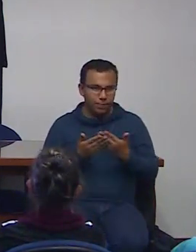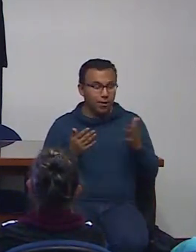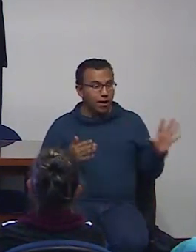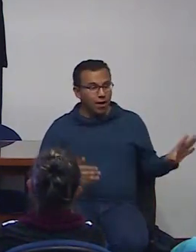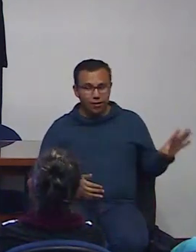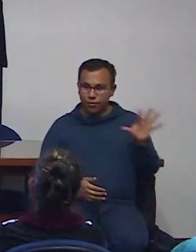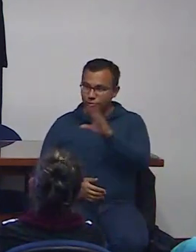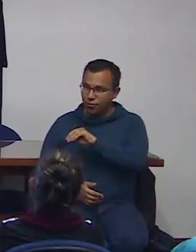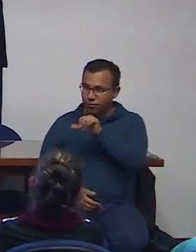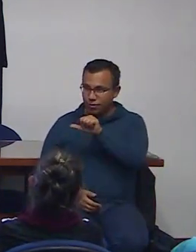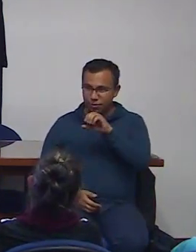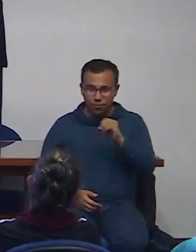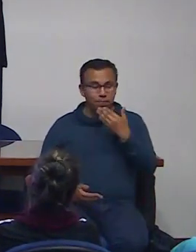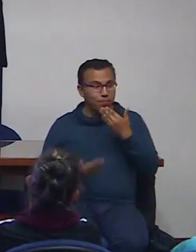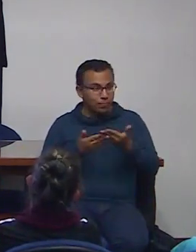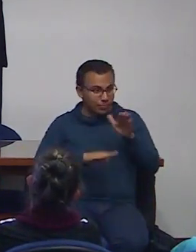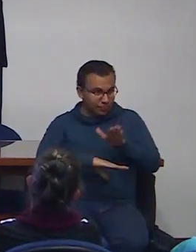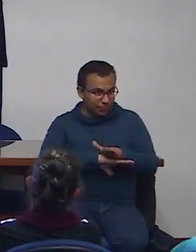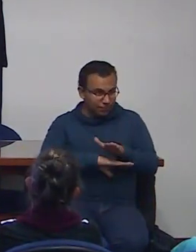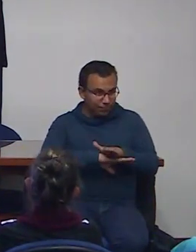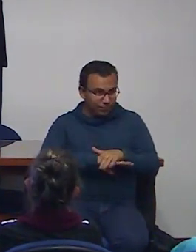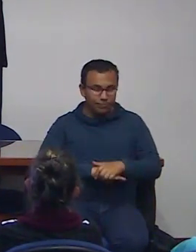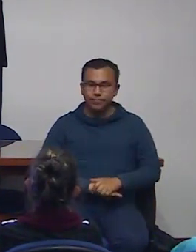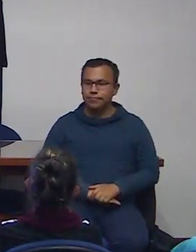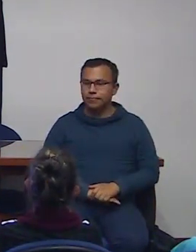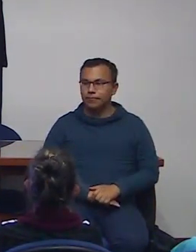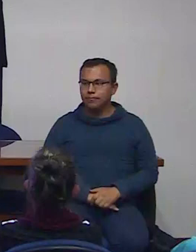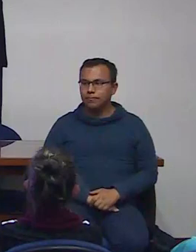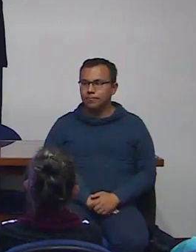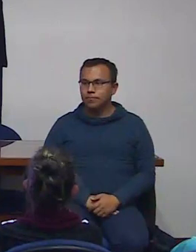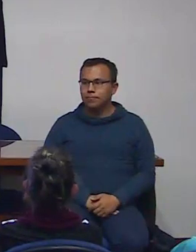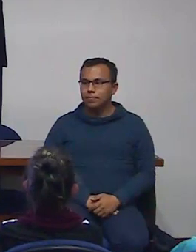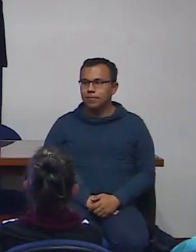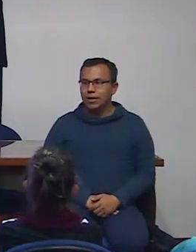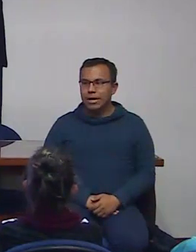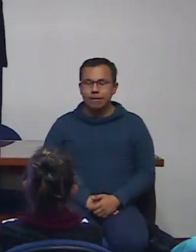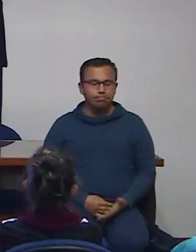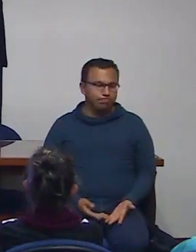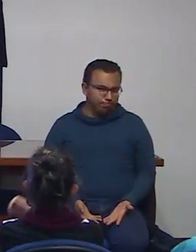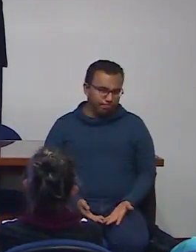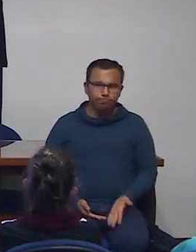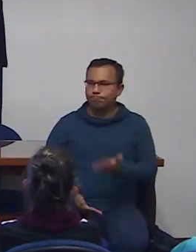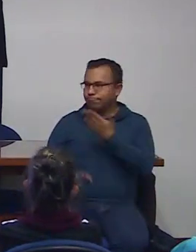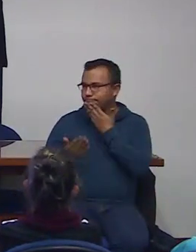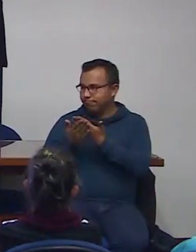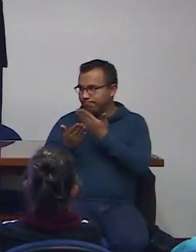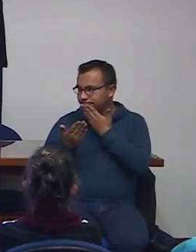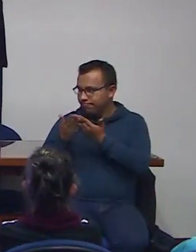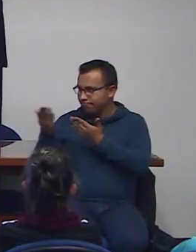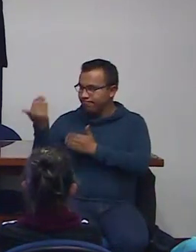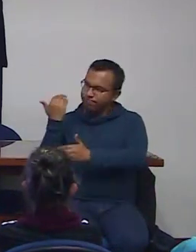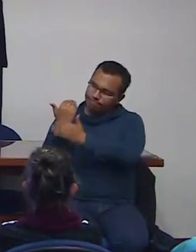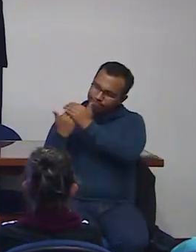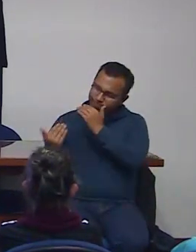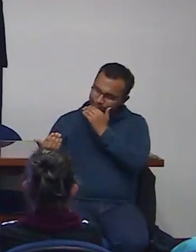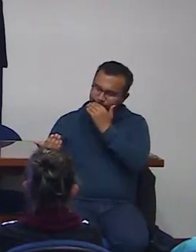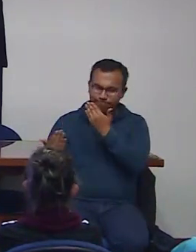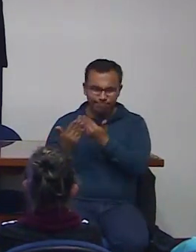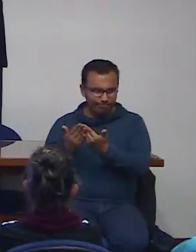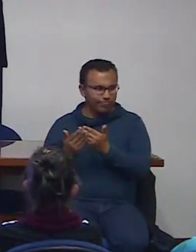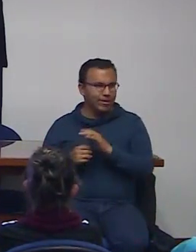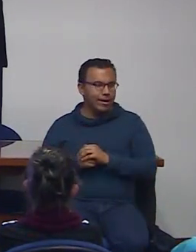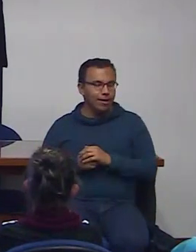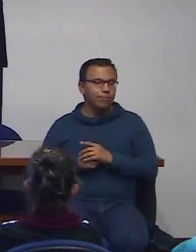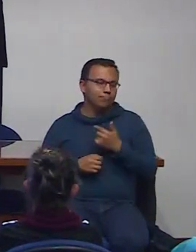Bueno a todos y a todas Buenas tardes e pues primero agradecerte Juli por esta invitación